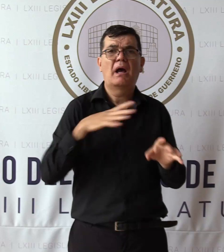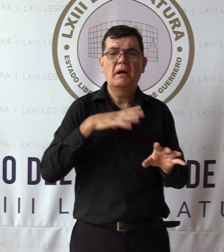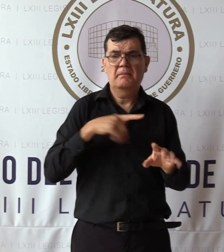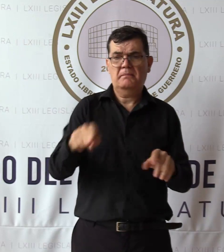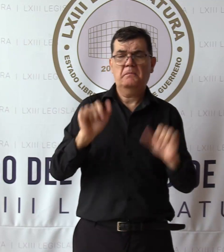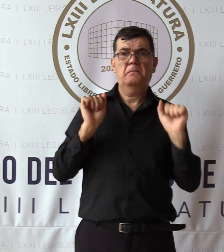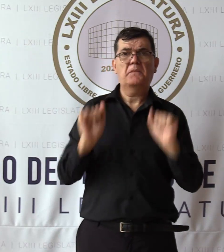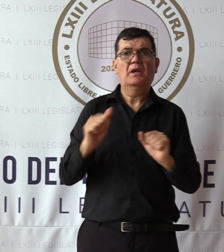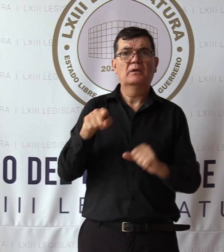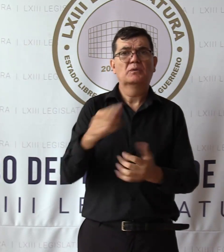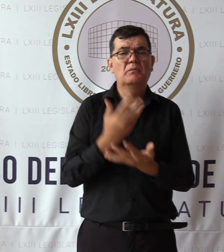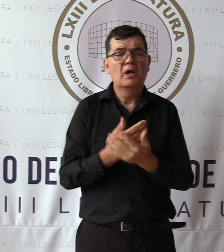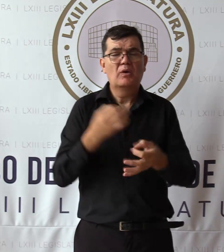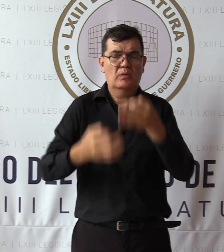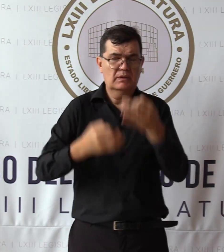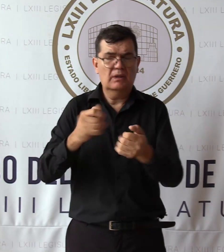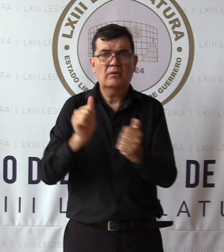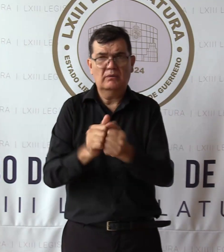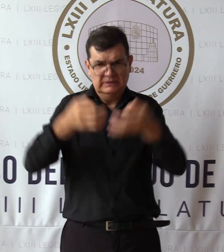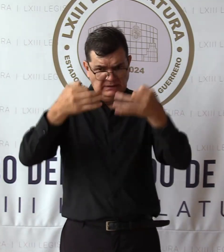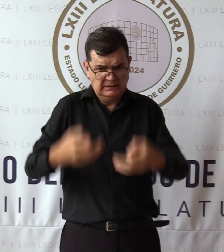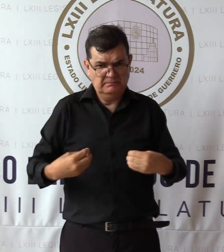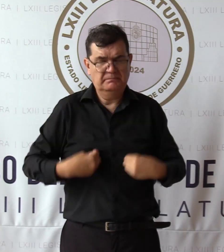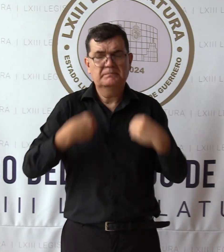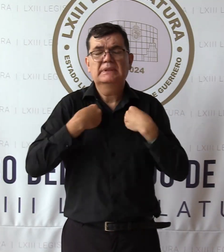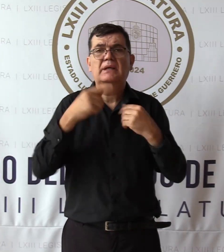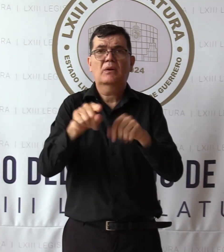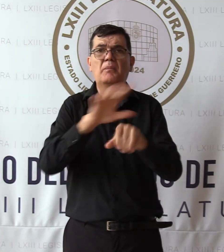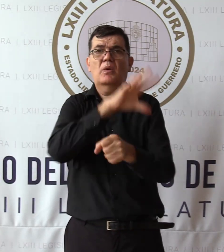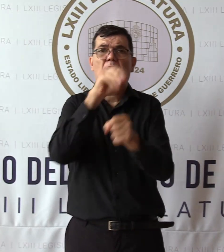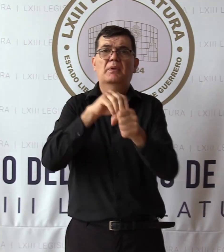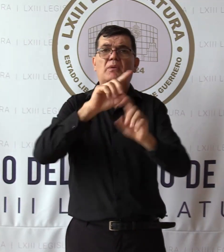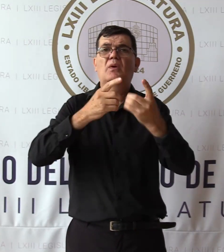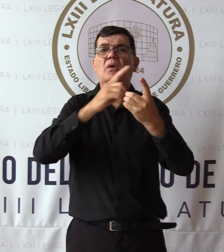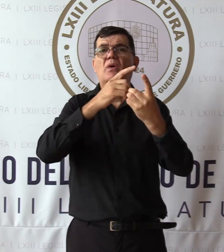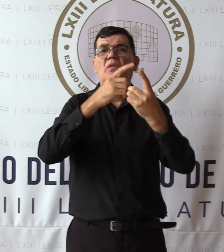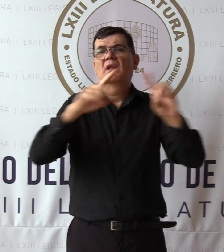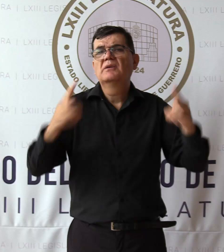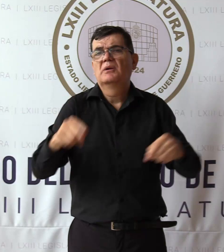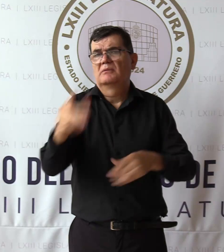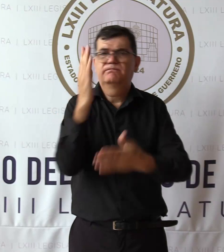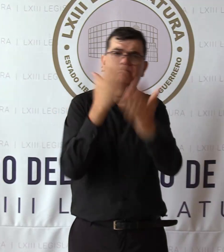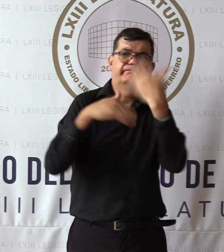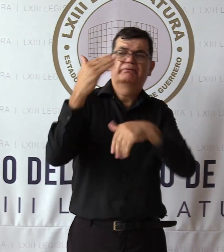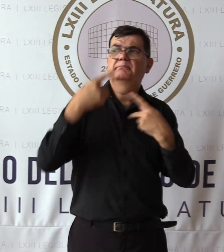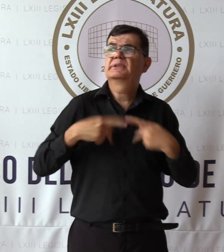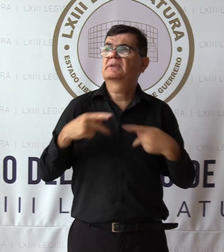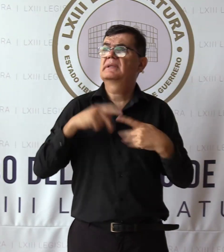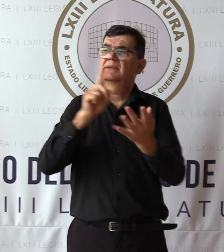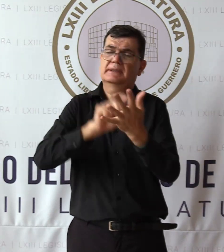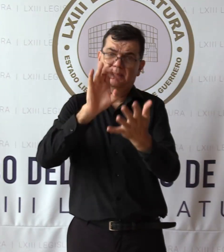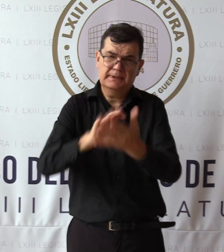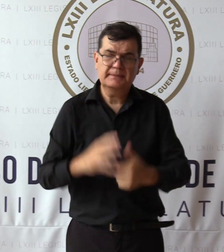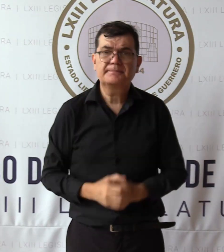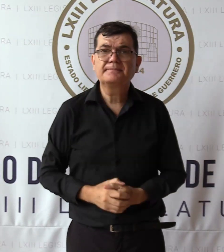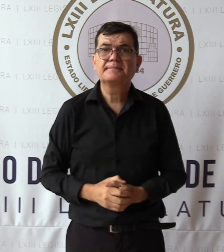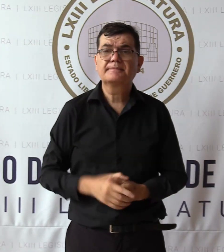esfera jurídica, calidad de vida y el pleno desarrollo de las personas con discapacidad. Las autoridades